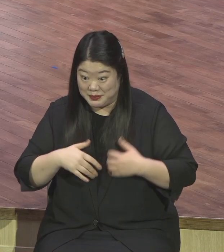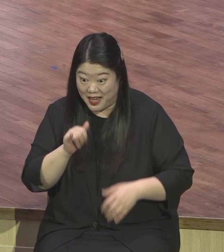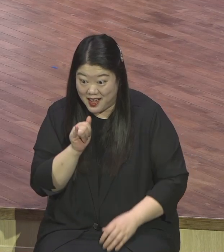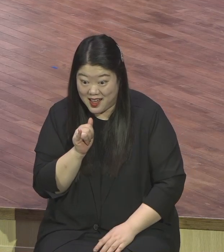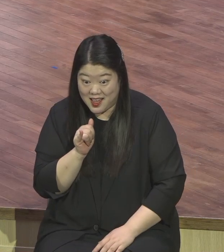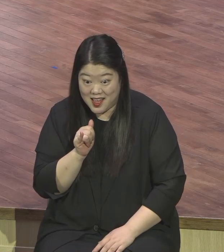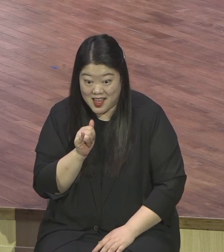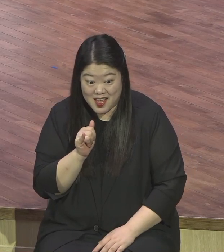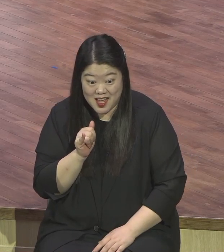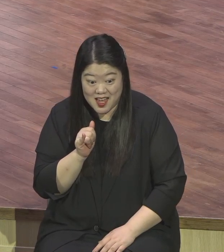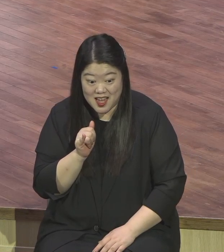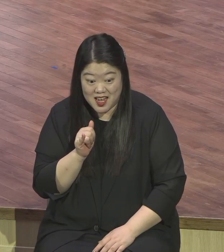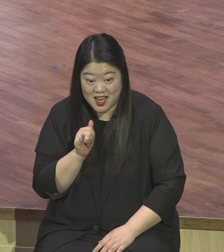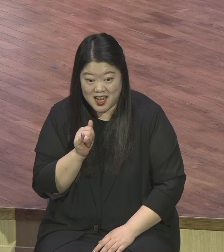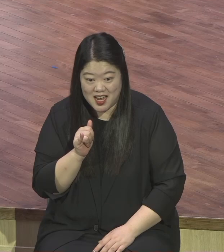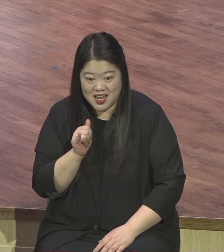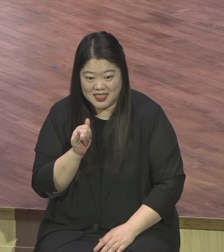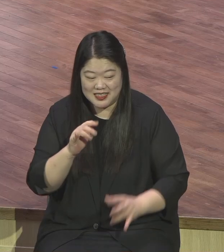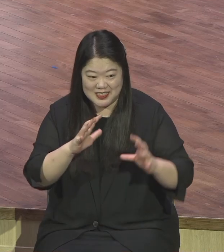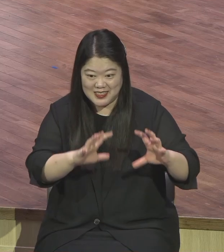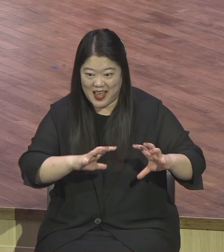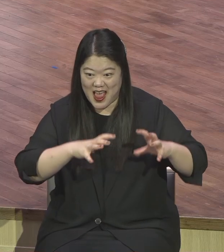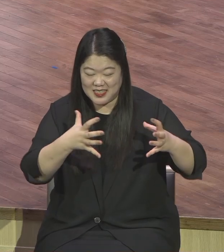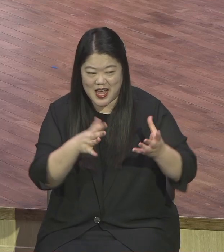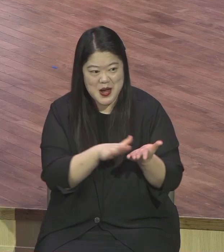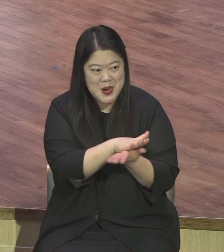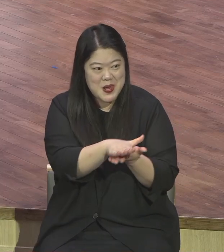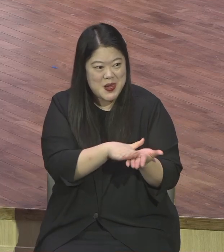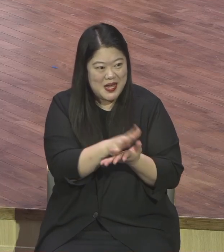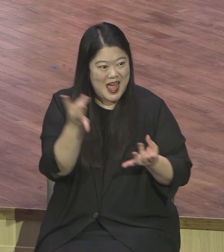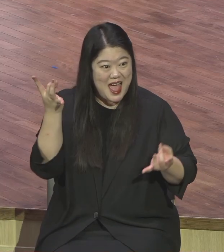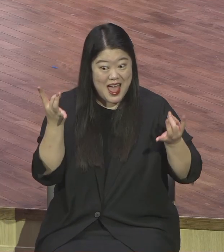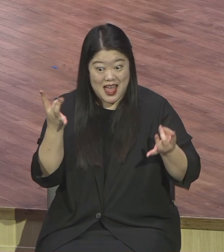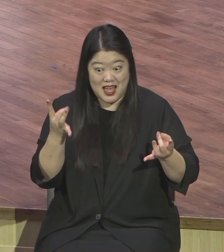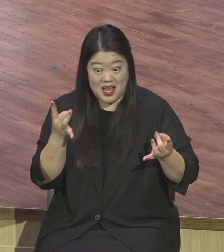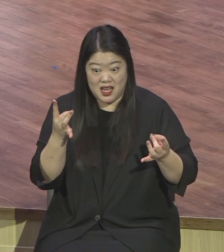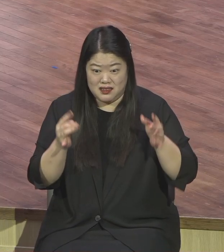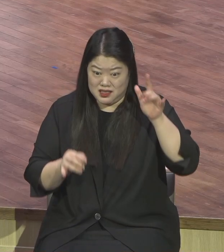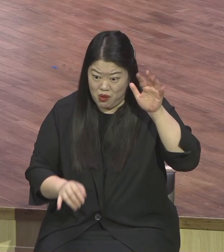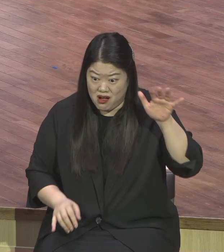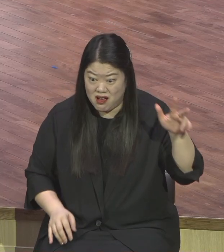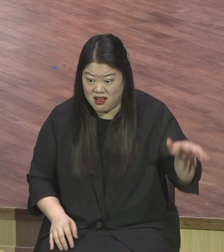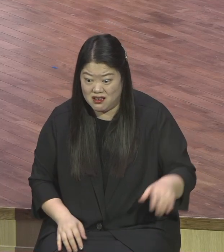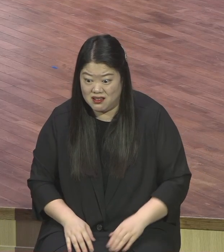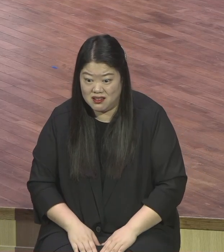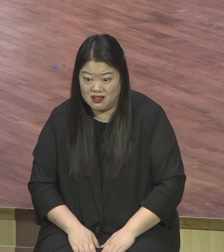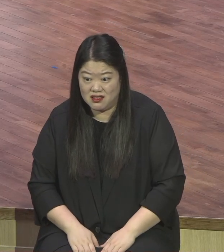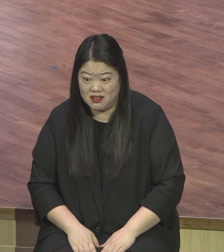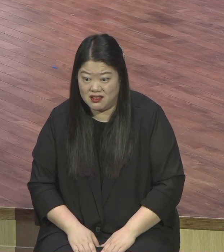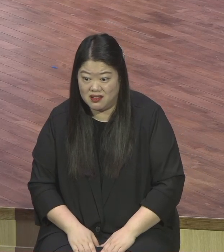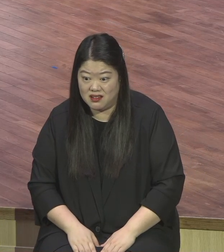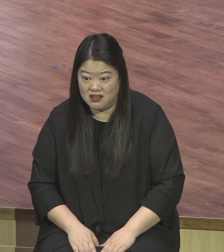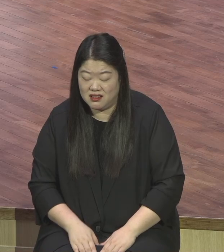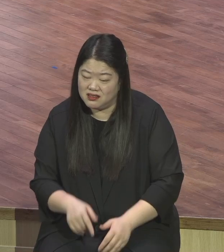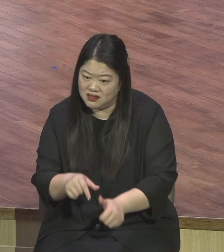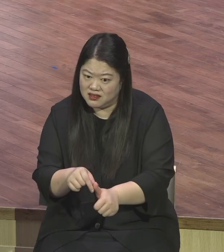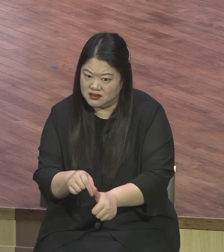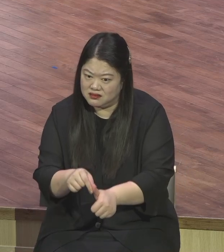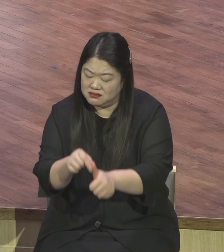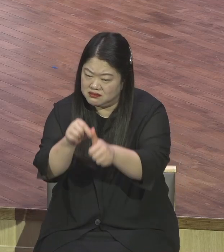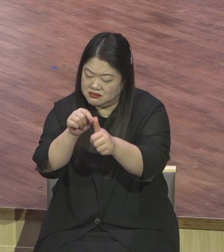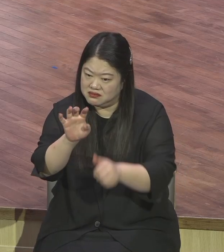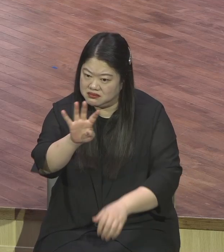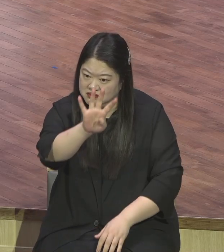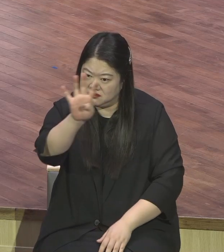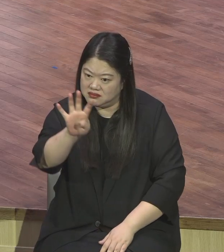아직도 세상이 그립고 아직도 그렇게 세상에 놀던 것이 그립습니까? 그 사람은 구원 못 받은 사람이야. 교회는 다녀도